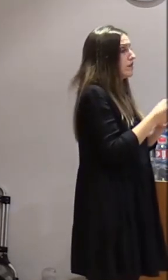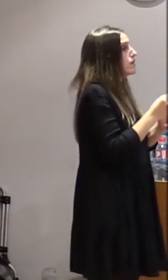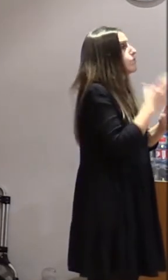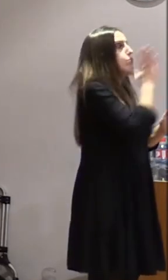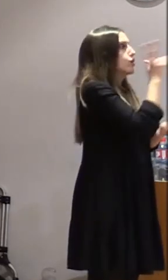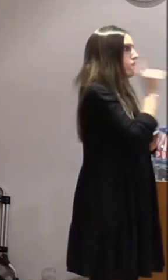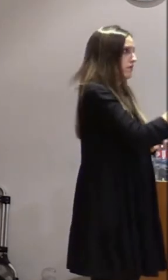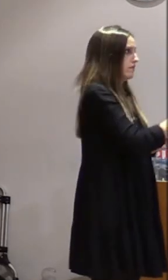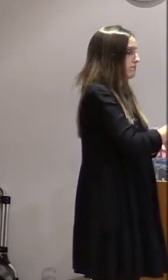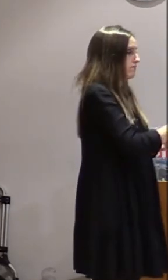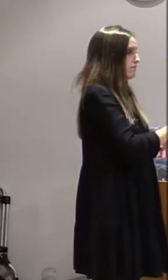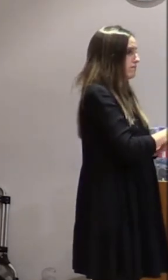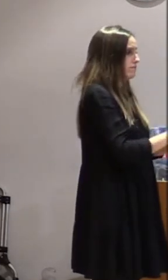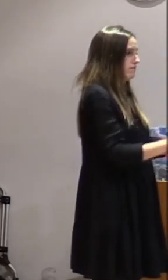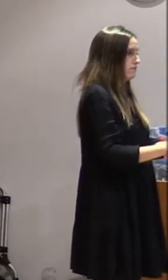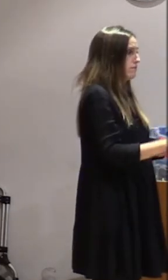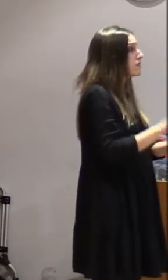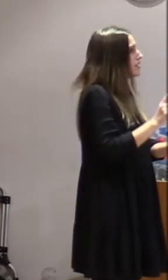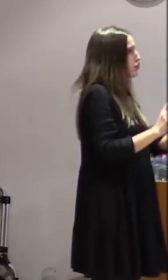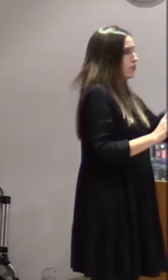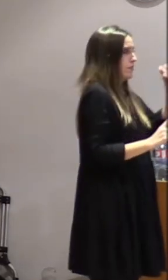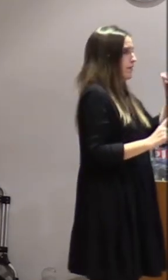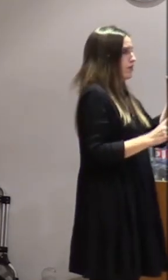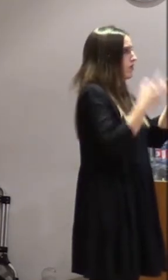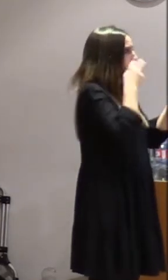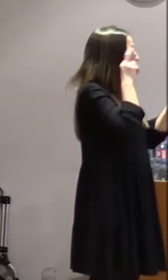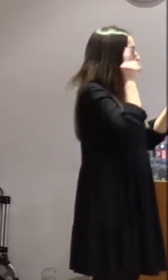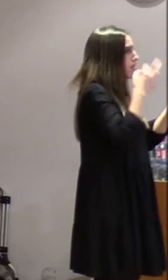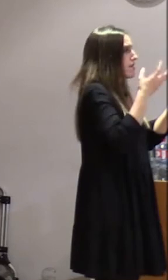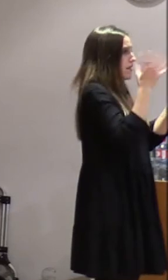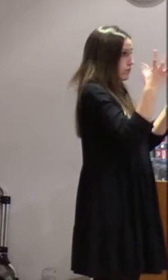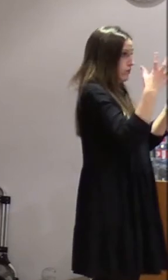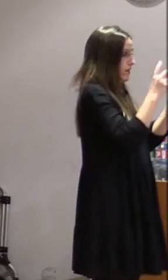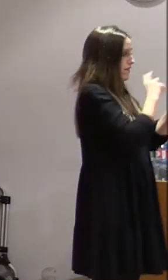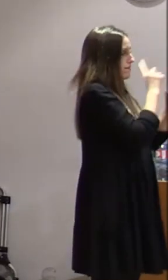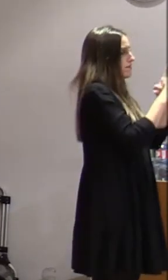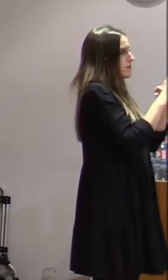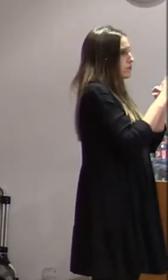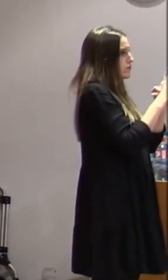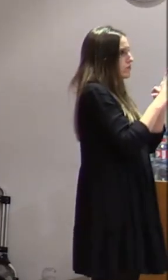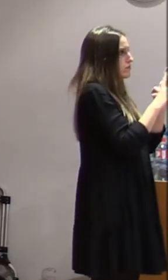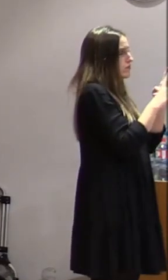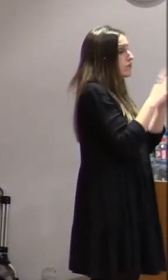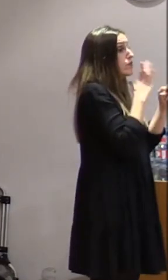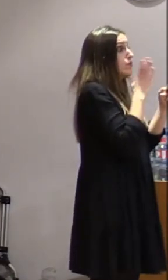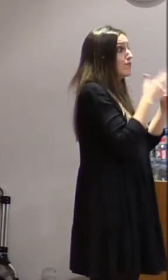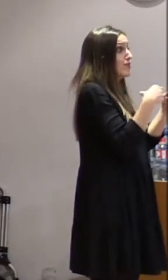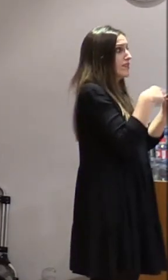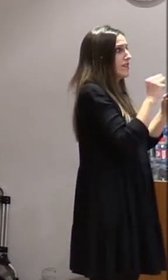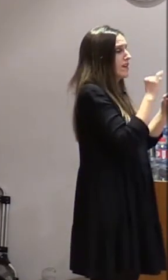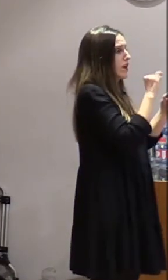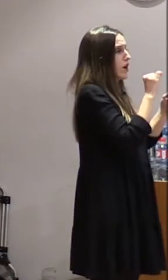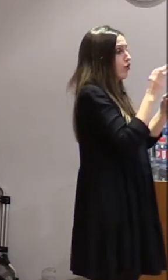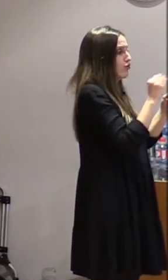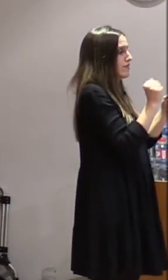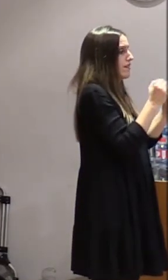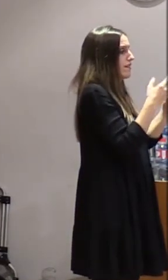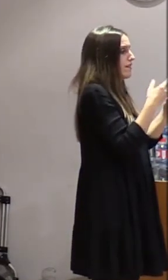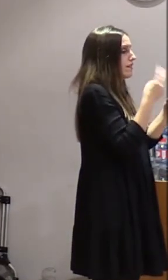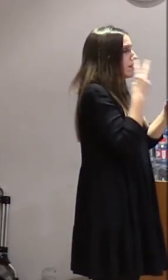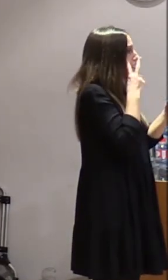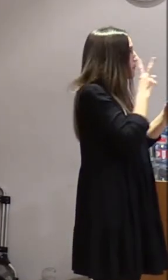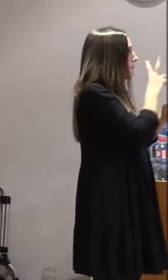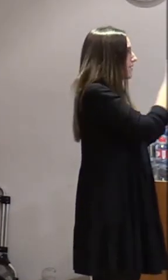lo ve. Eso es lo primero, su vivencia atmosférica. Y lo segundo, porque a Goya le viene fenomenal ver